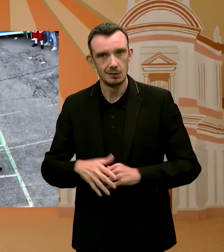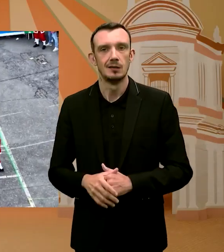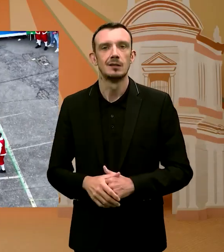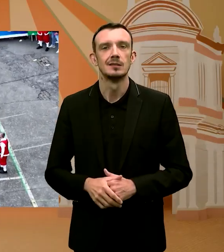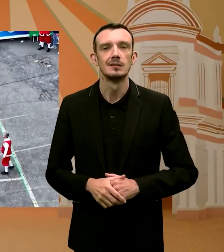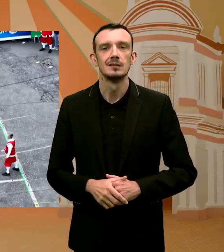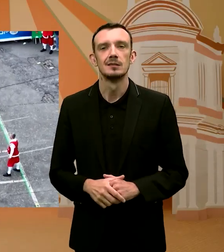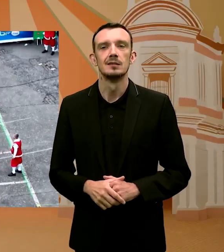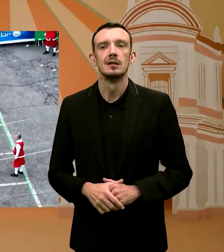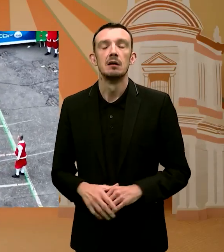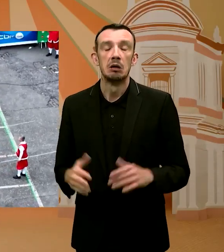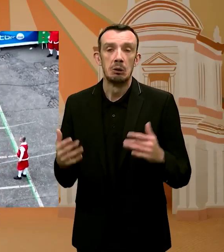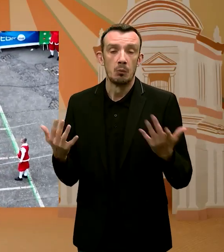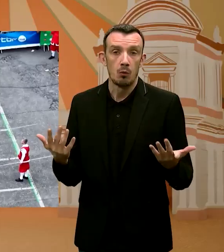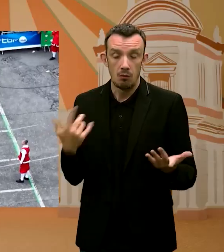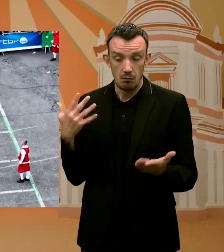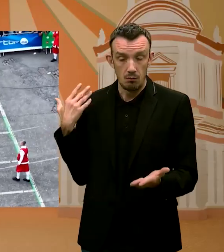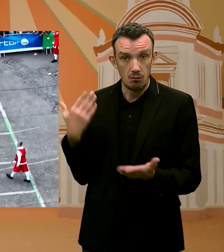face à la famille Corbiot.